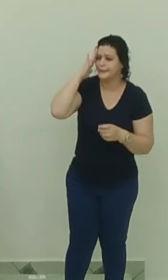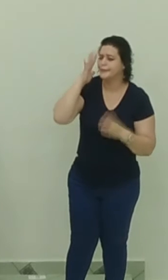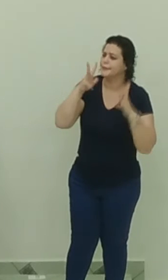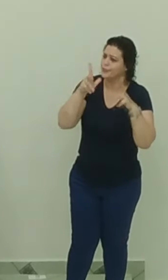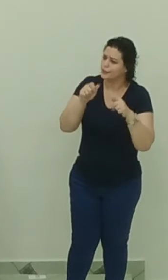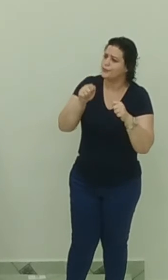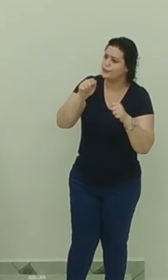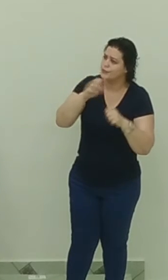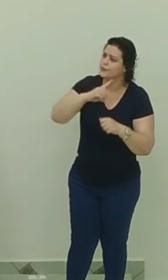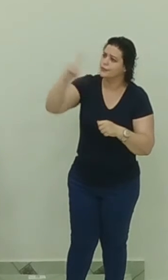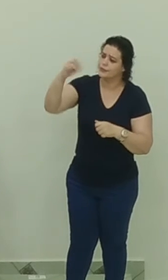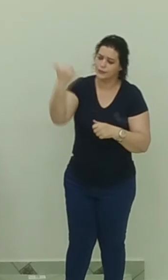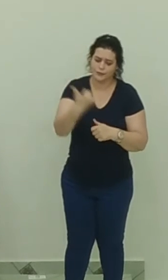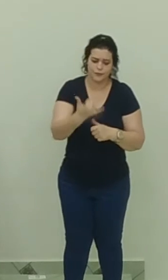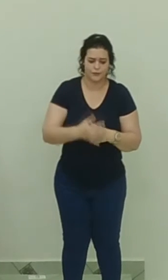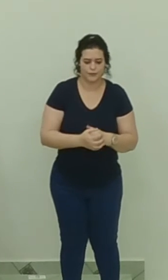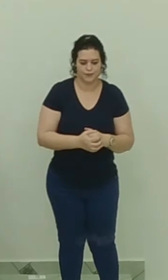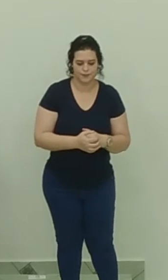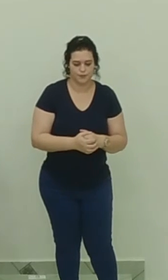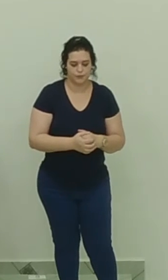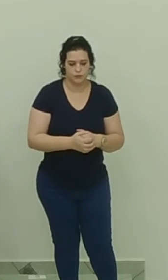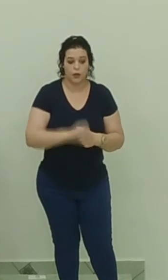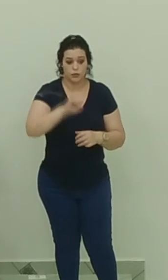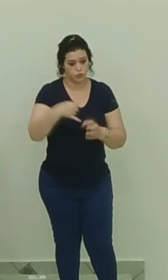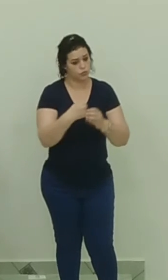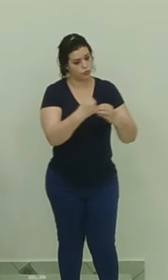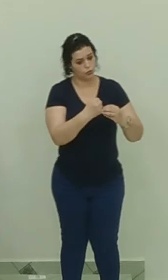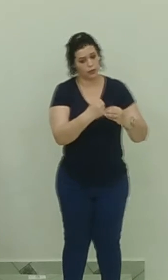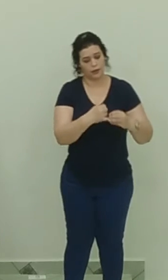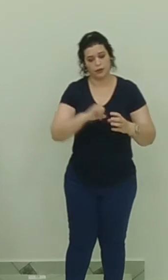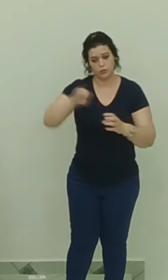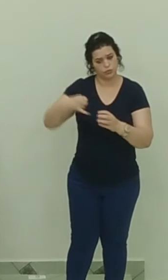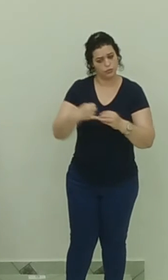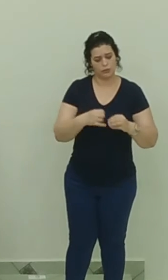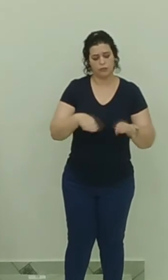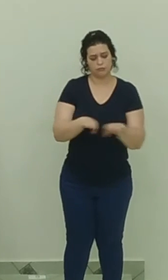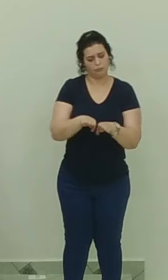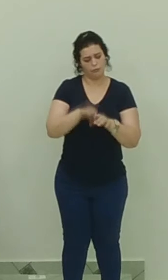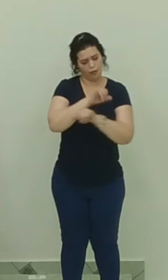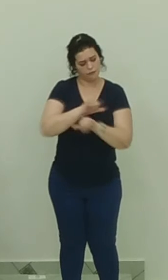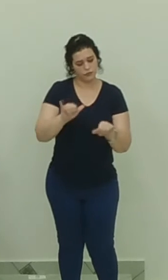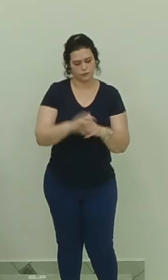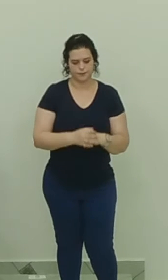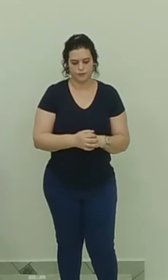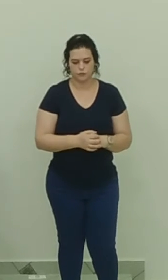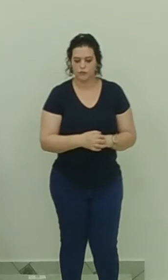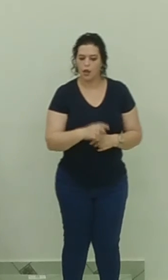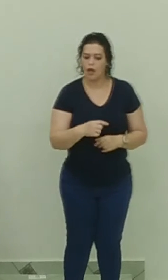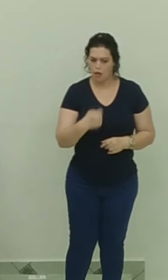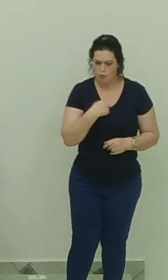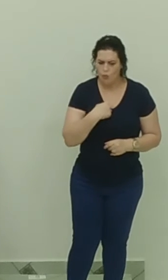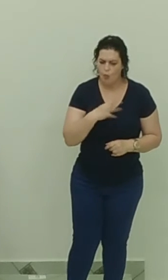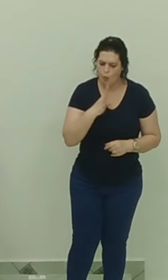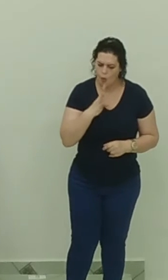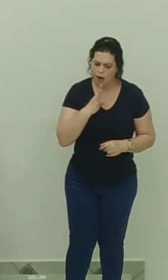Disse mais Josué: nisto conhecereis que o Deus vivo está no meio de